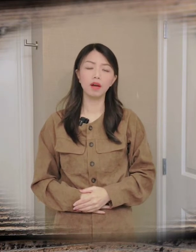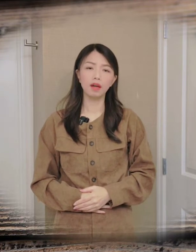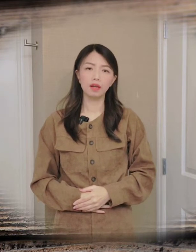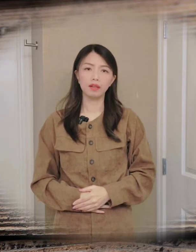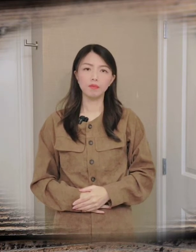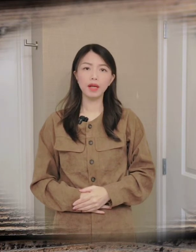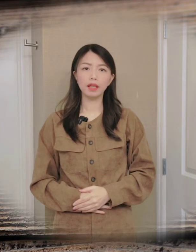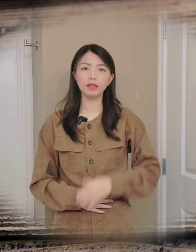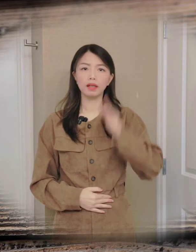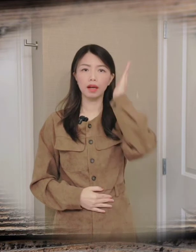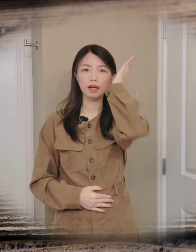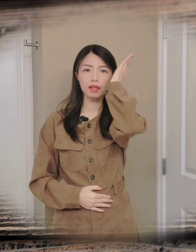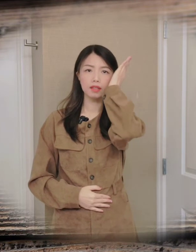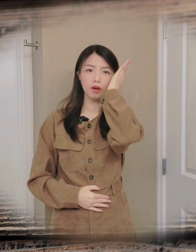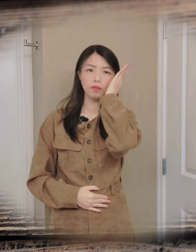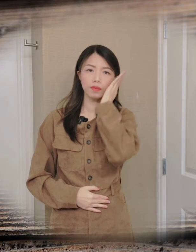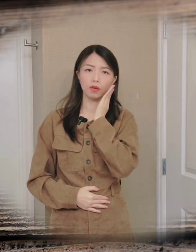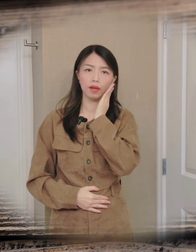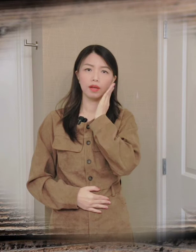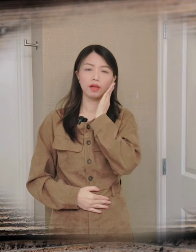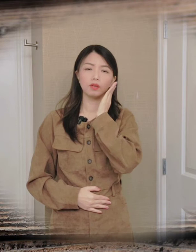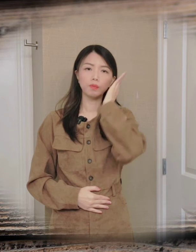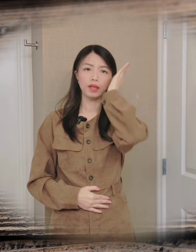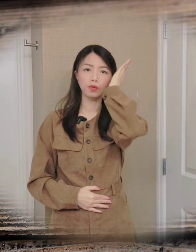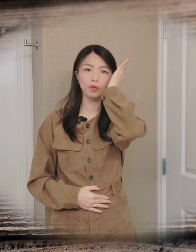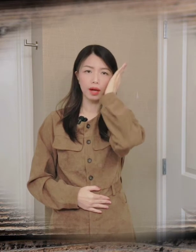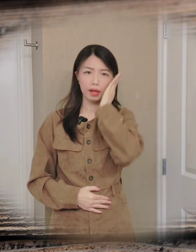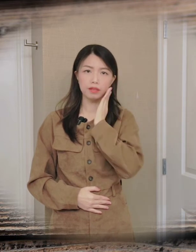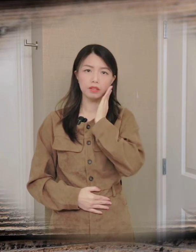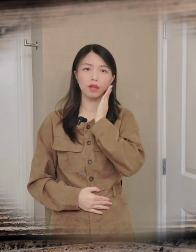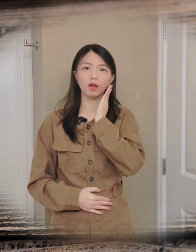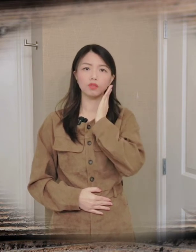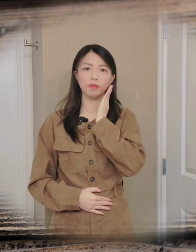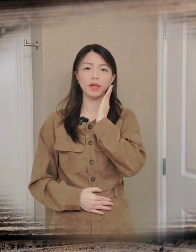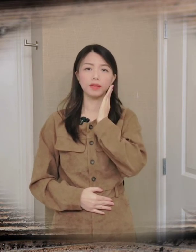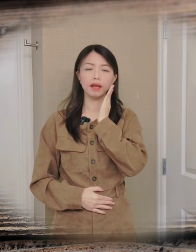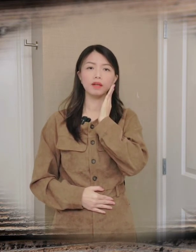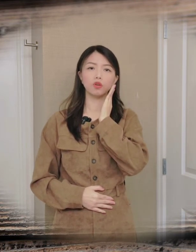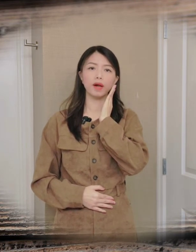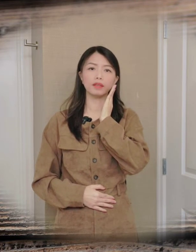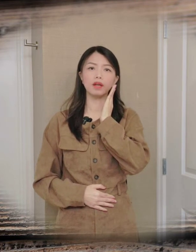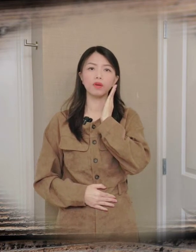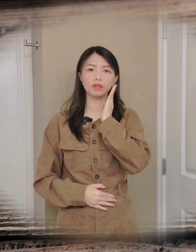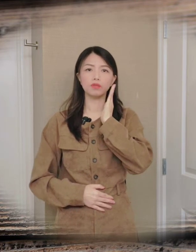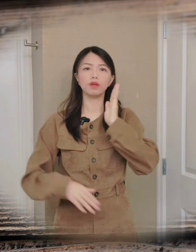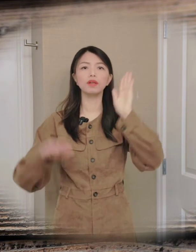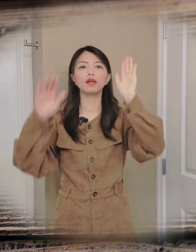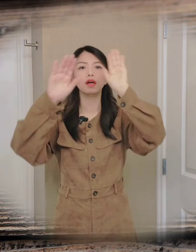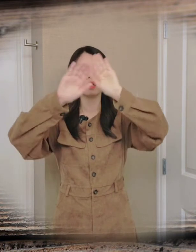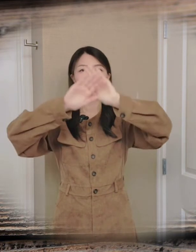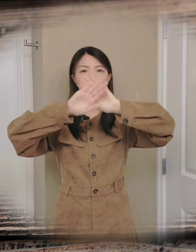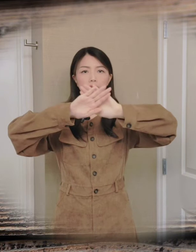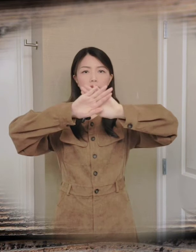되는데요. 일단 파랗다는 아까 했죠. 이렇게 손바닥으로 아래를 스쳐 내려가 주시면 파랗다. 그리고 밝다라고 하는 뜻의